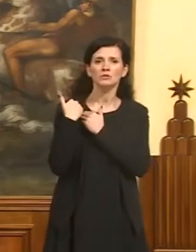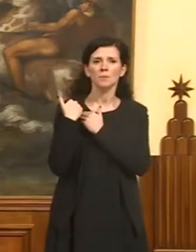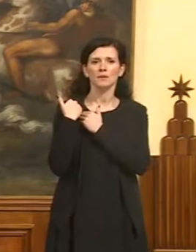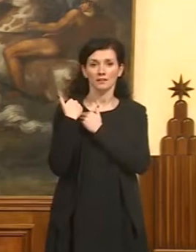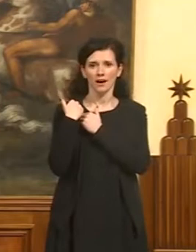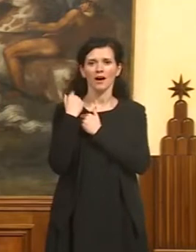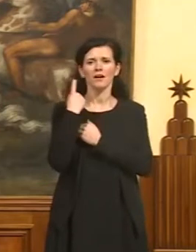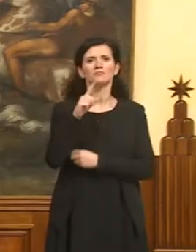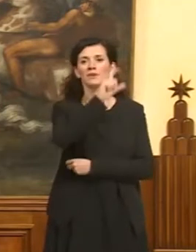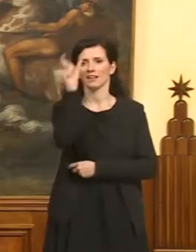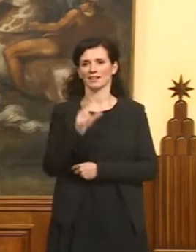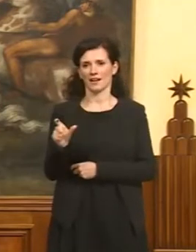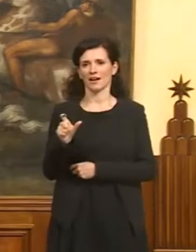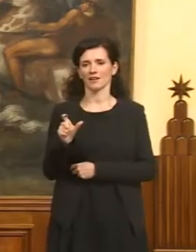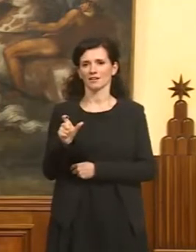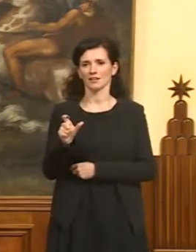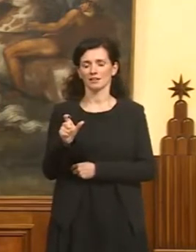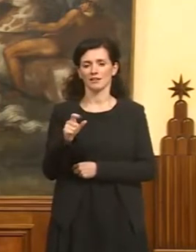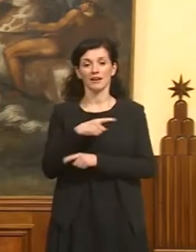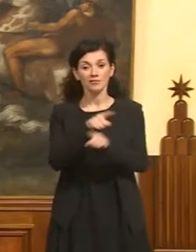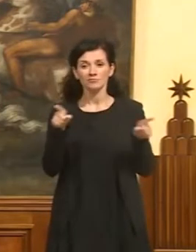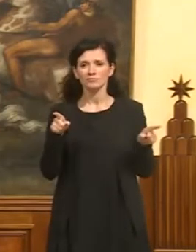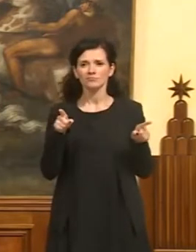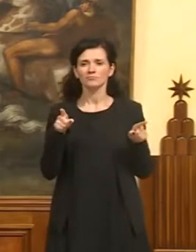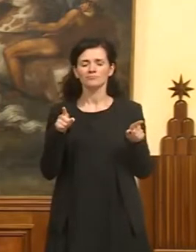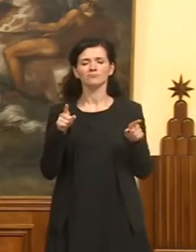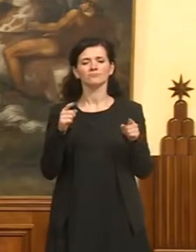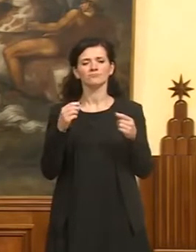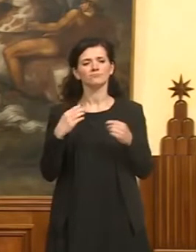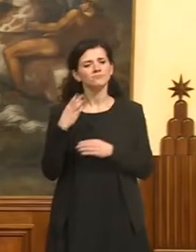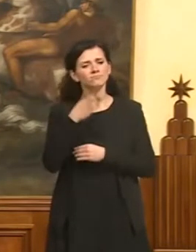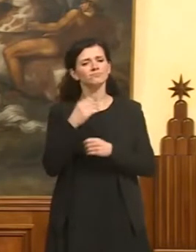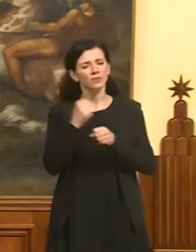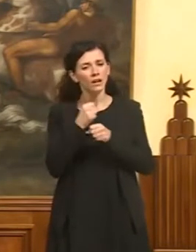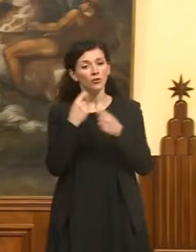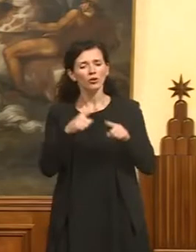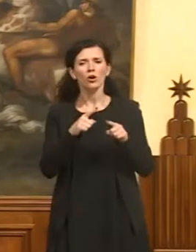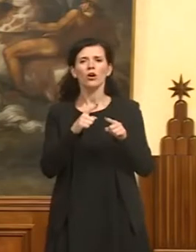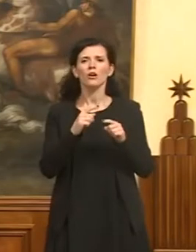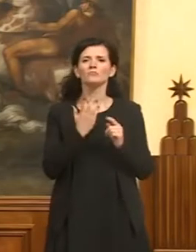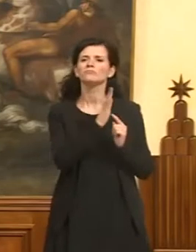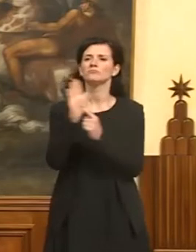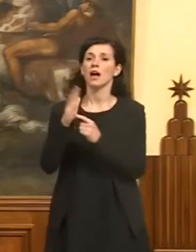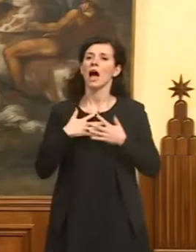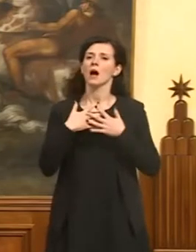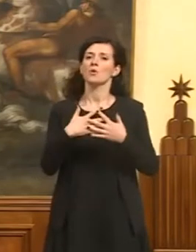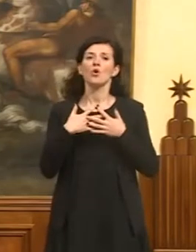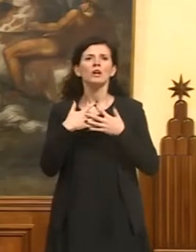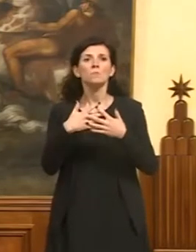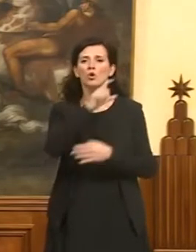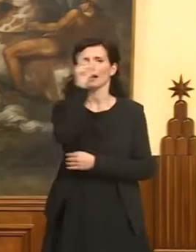nazione. Compiono un atto di amore nei confronti dell'Italia intera. Oggi